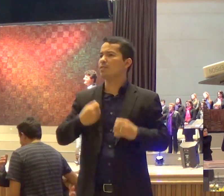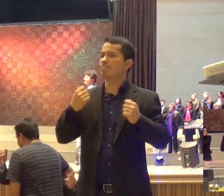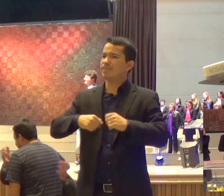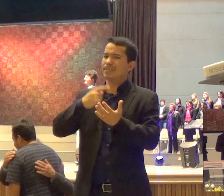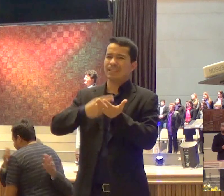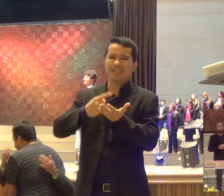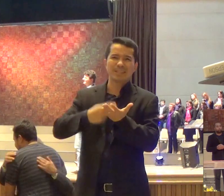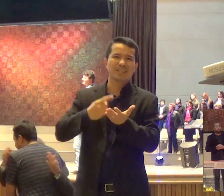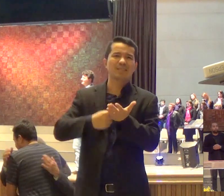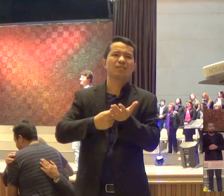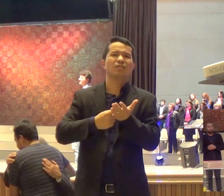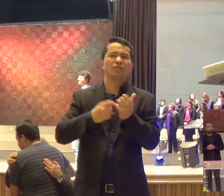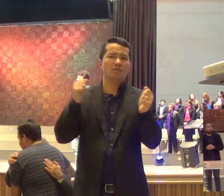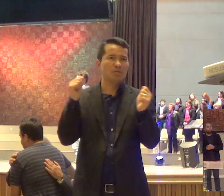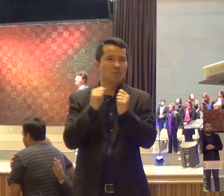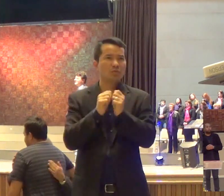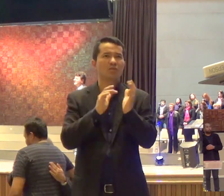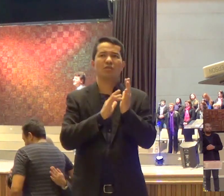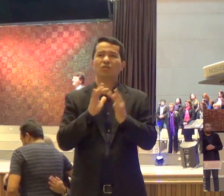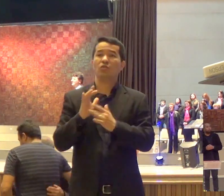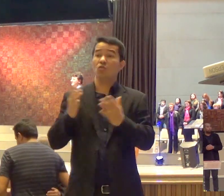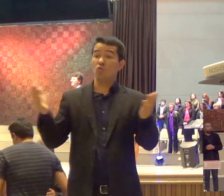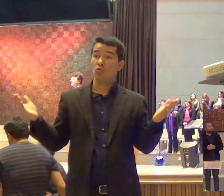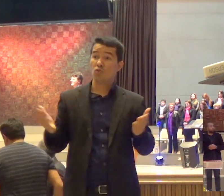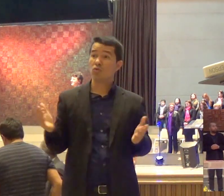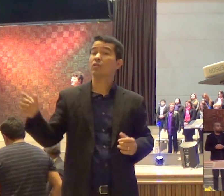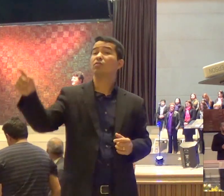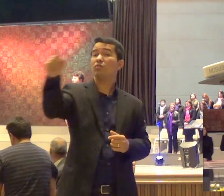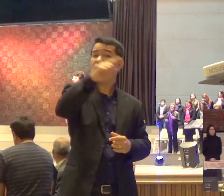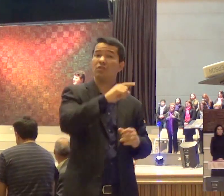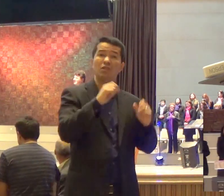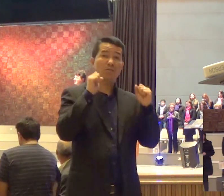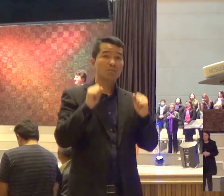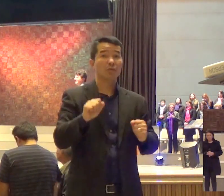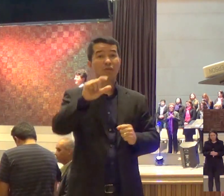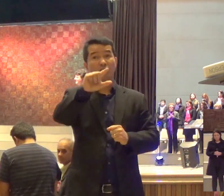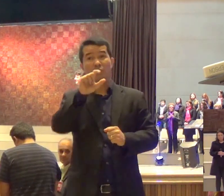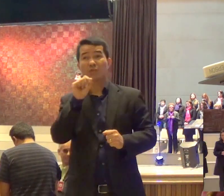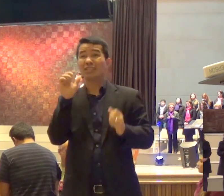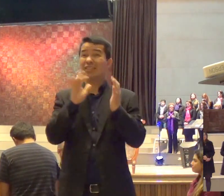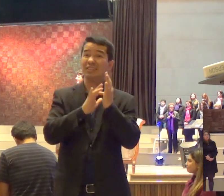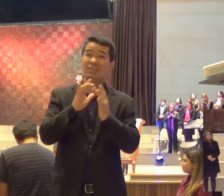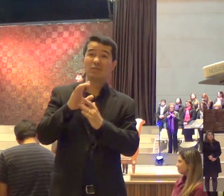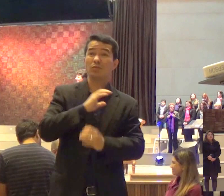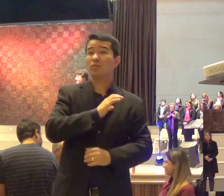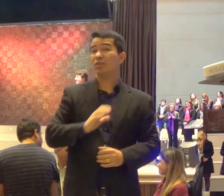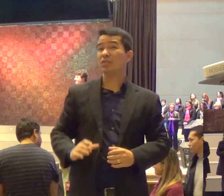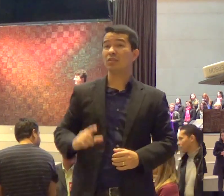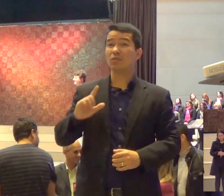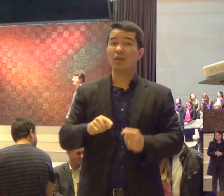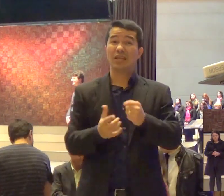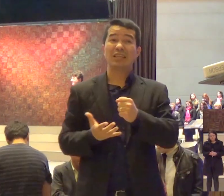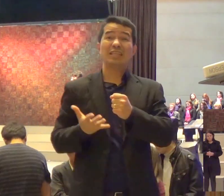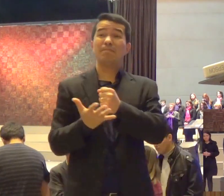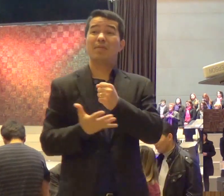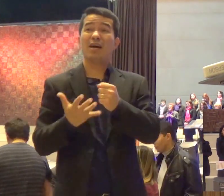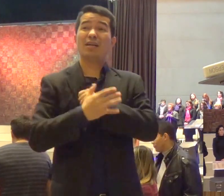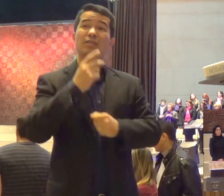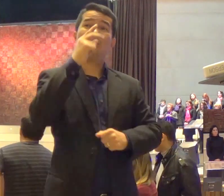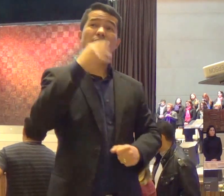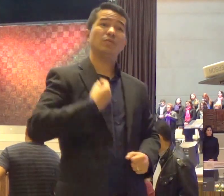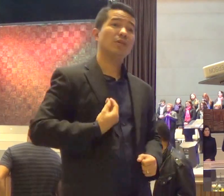decidir que Cristo há de ser o alicerce da sua vida essa é a noite que você precisa